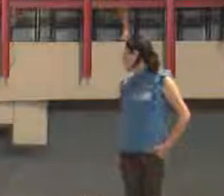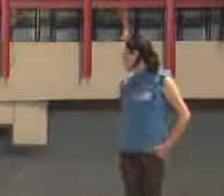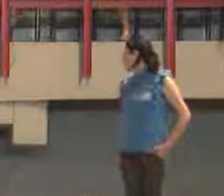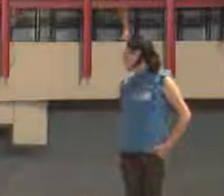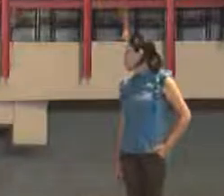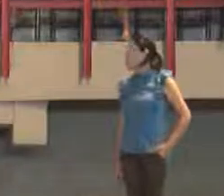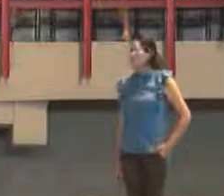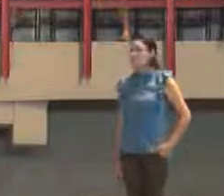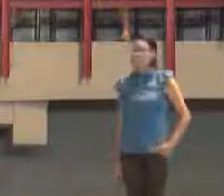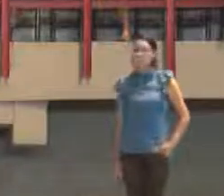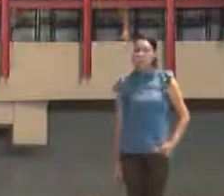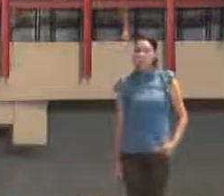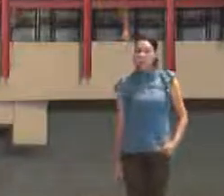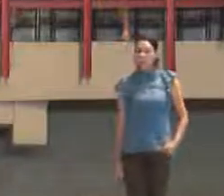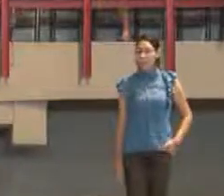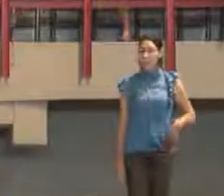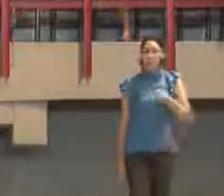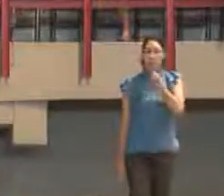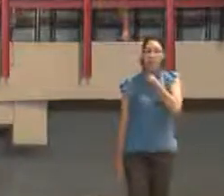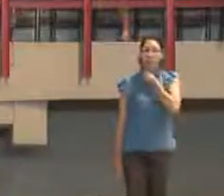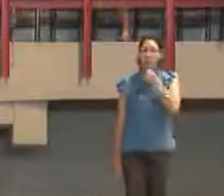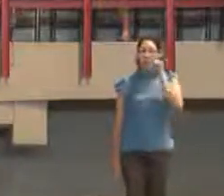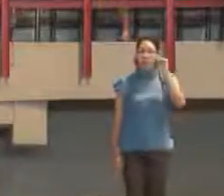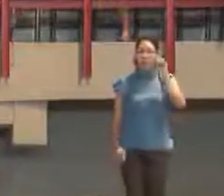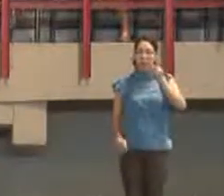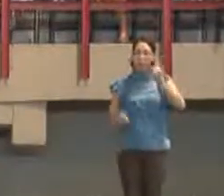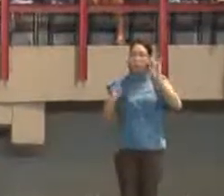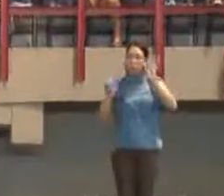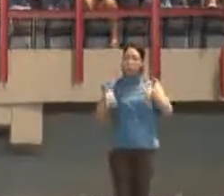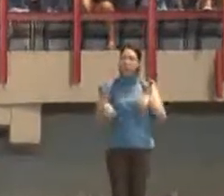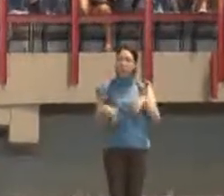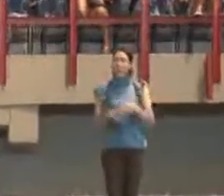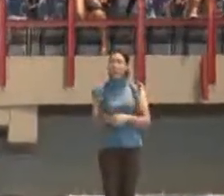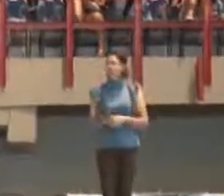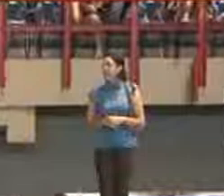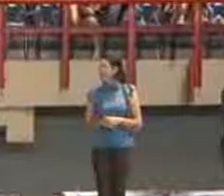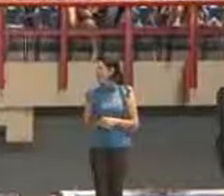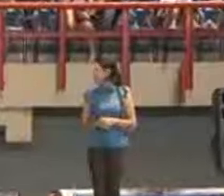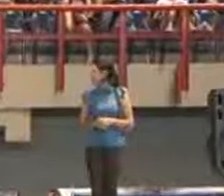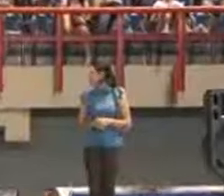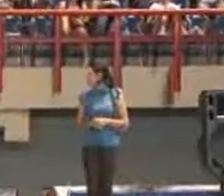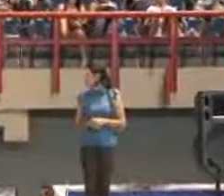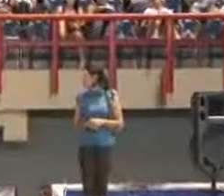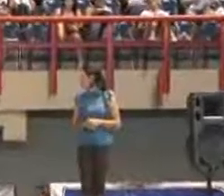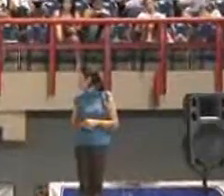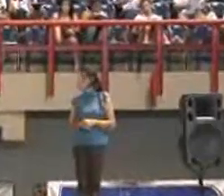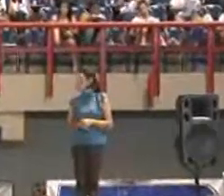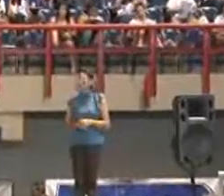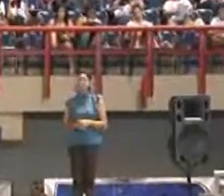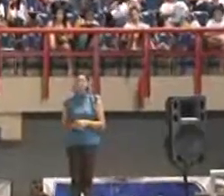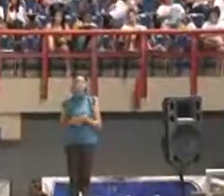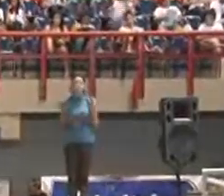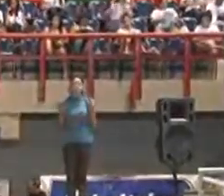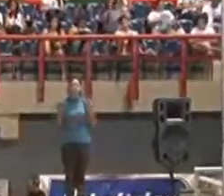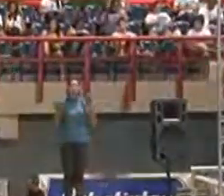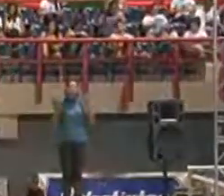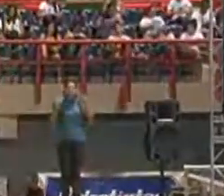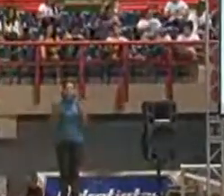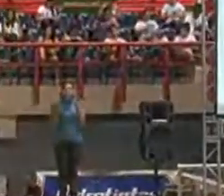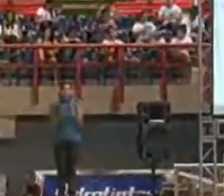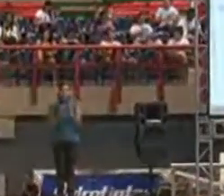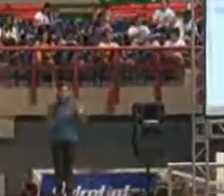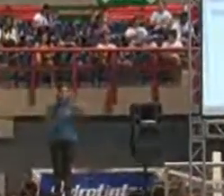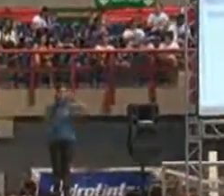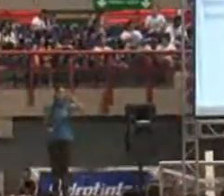8. Vamos lá, todo mundo, para a gente encerrar. O meu objetivo principal é falar de todas as medidas. A gente vai falar agora da última, das mais importantes,